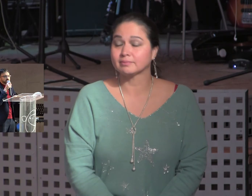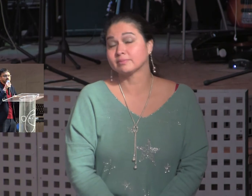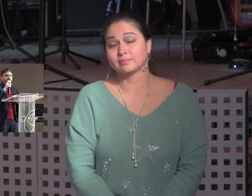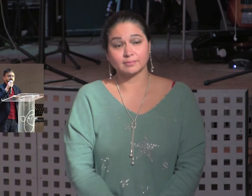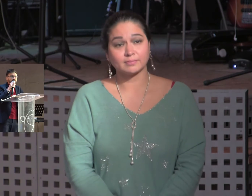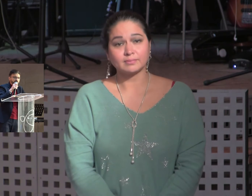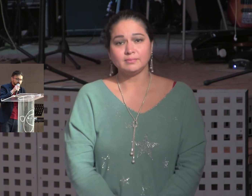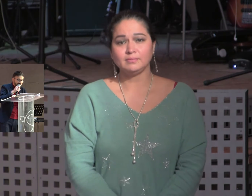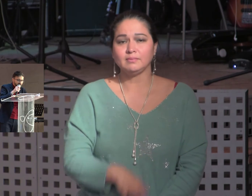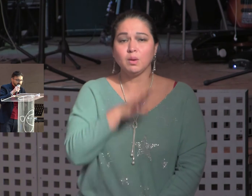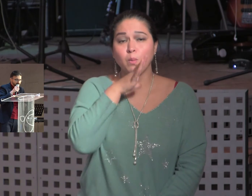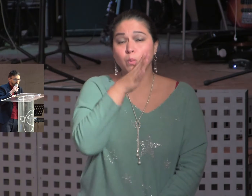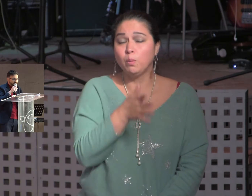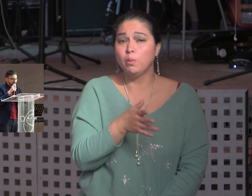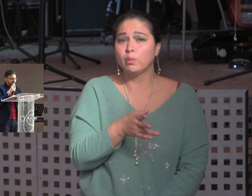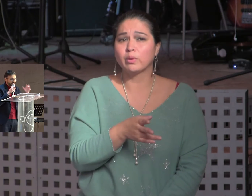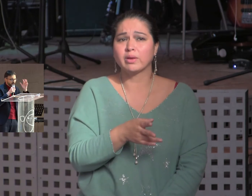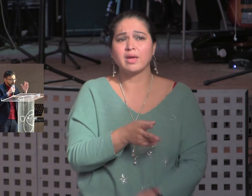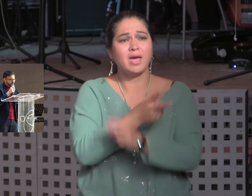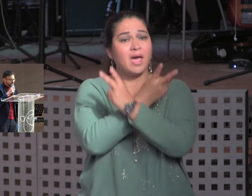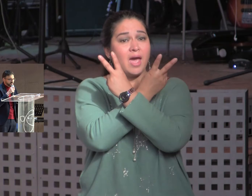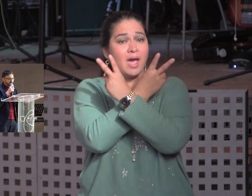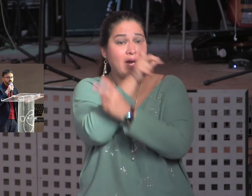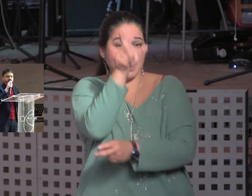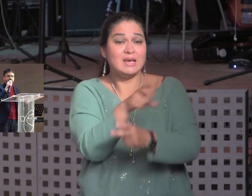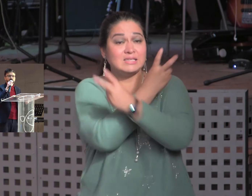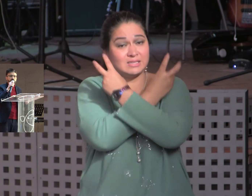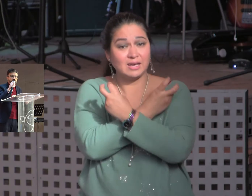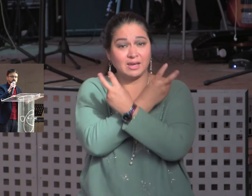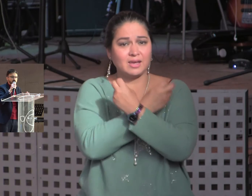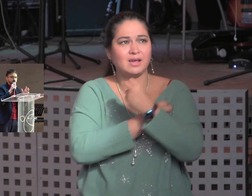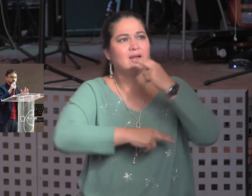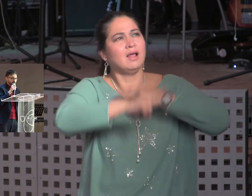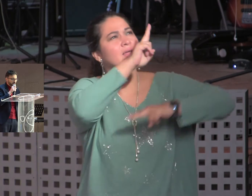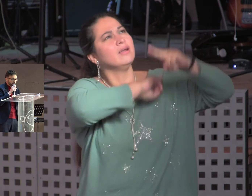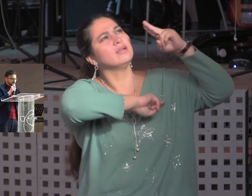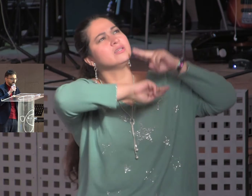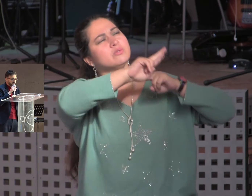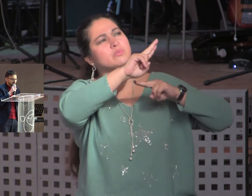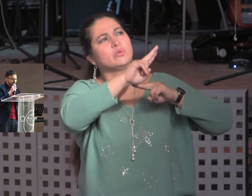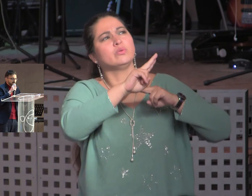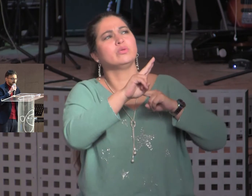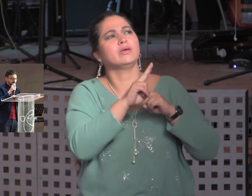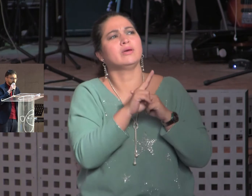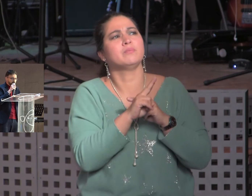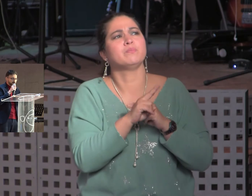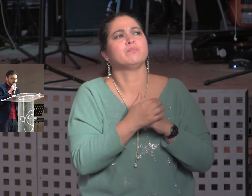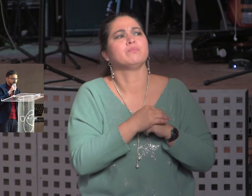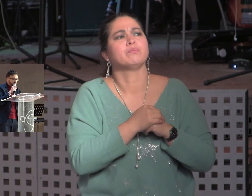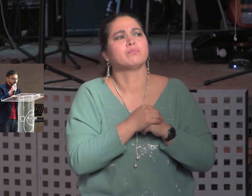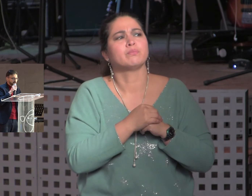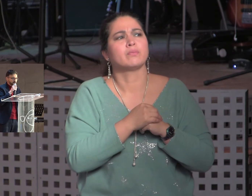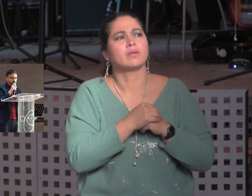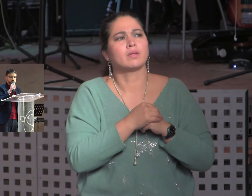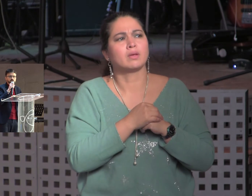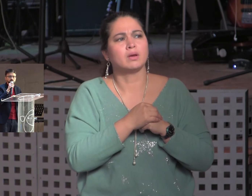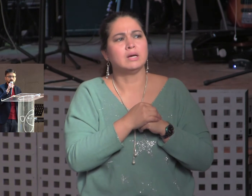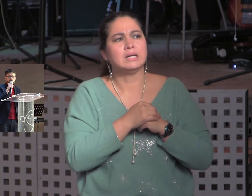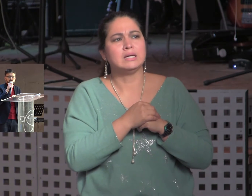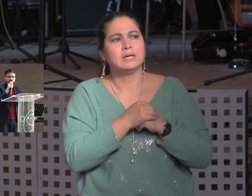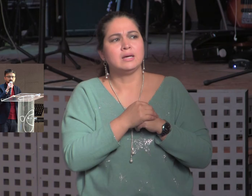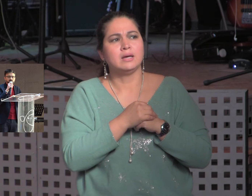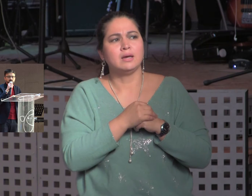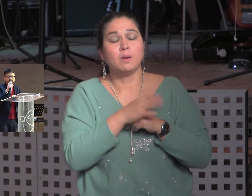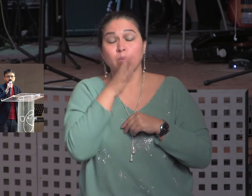¿Y por qué Ezequiel le contesta a Dios a la pregunta de si vivirán